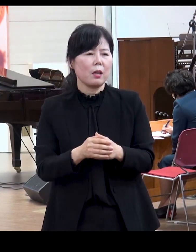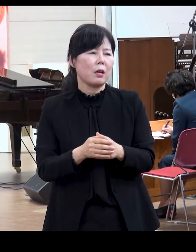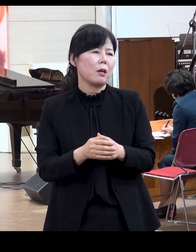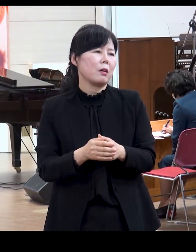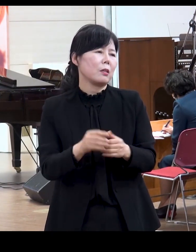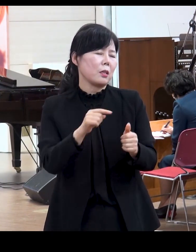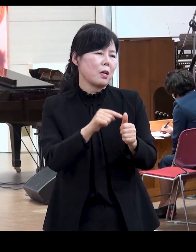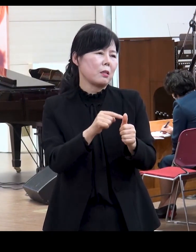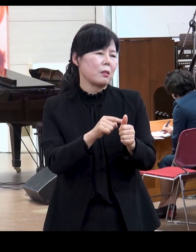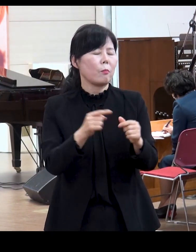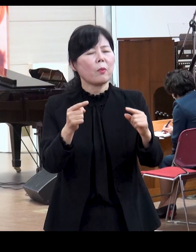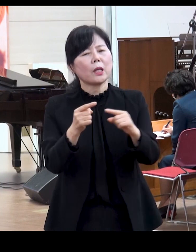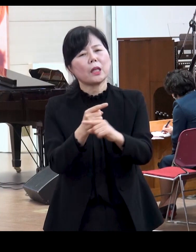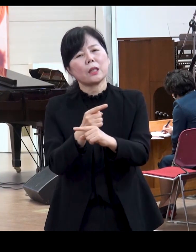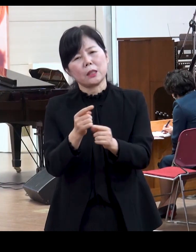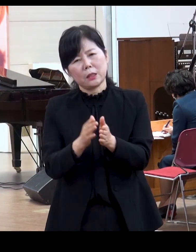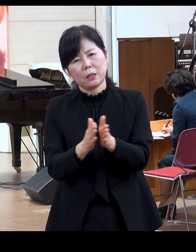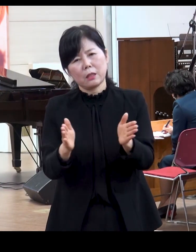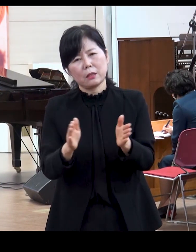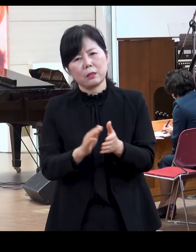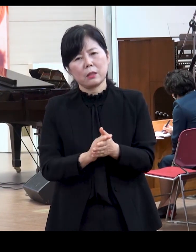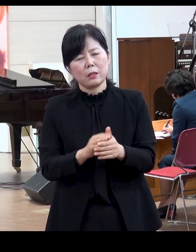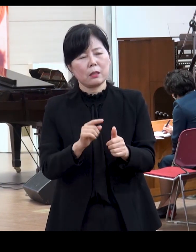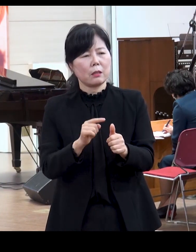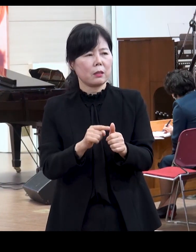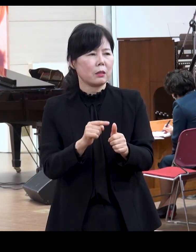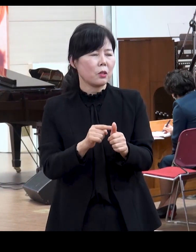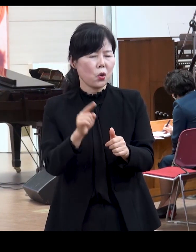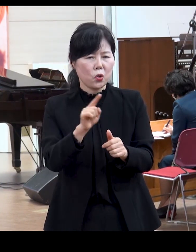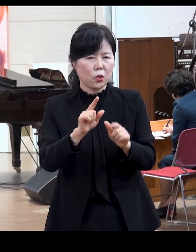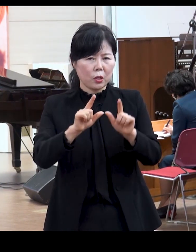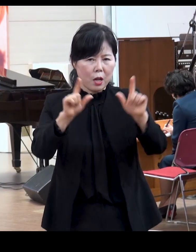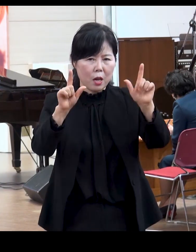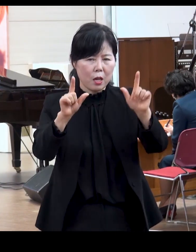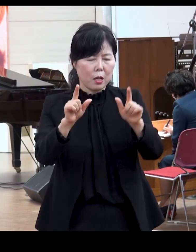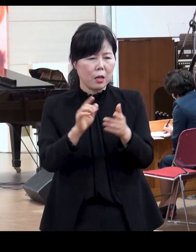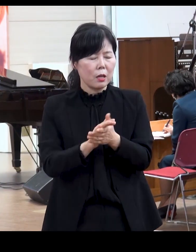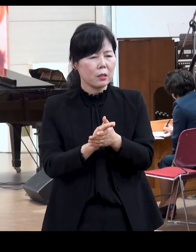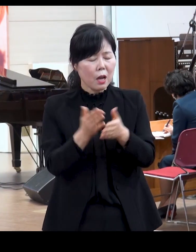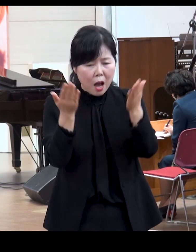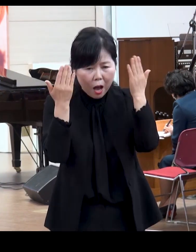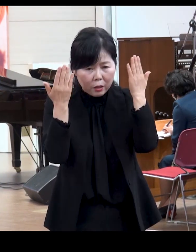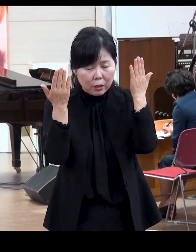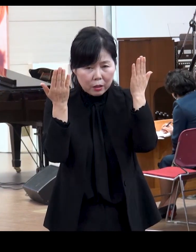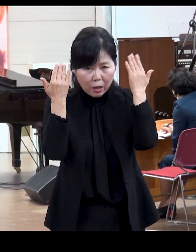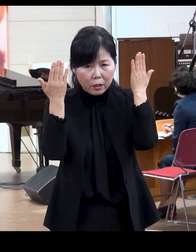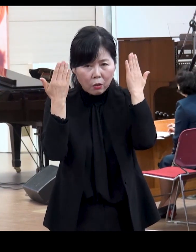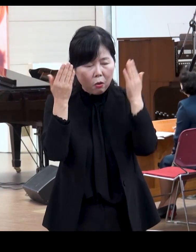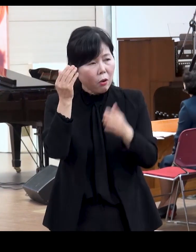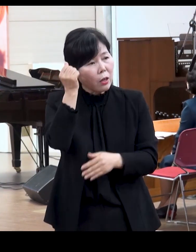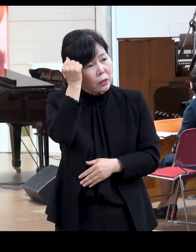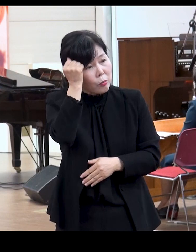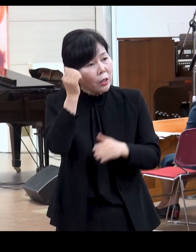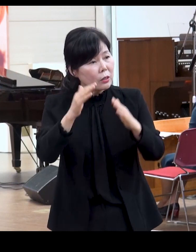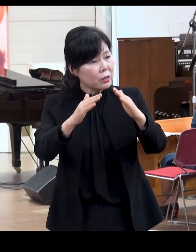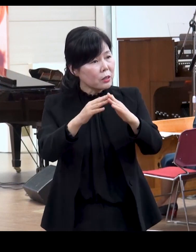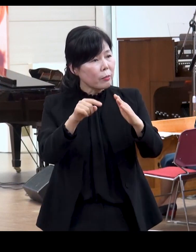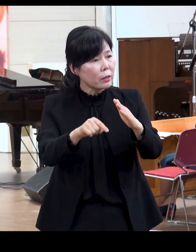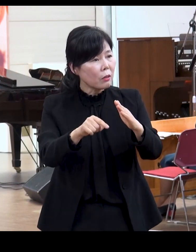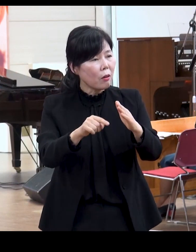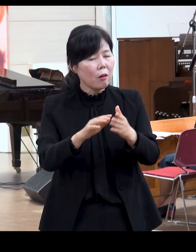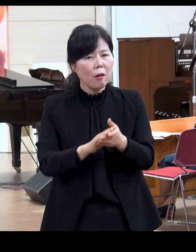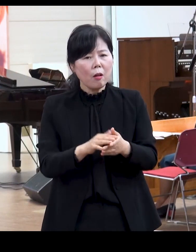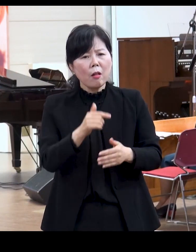뒤에 어느 날 그 아들이 자기 학교 기숙사에서 굉장히 어려운 상태 속에서 완전히 막 그냥